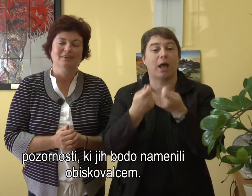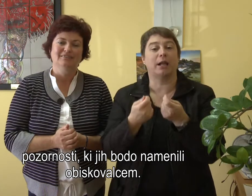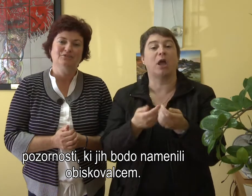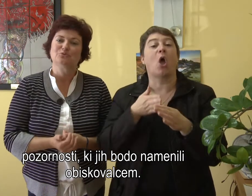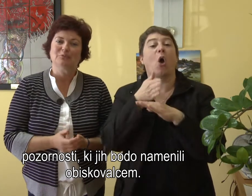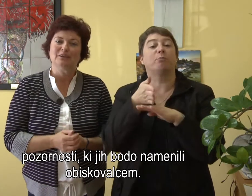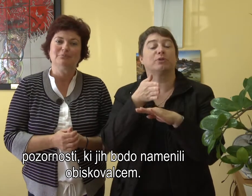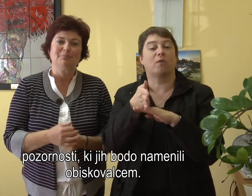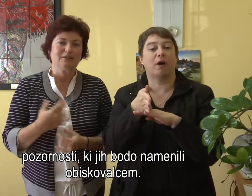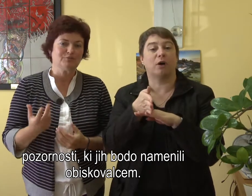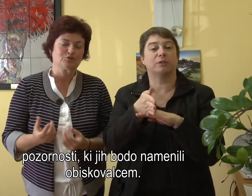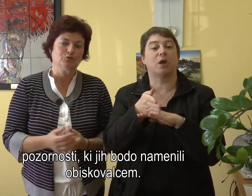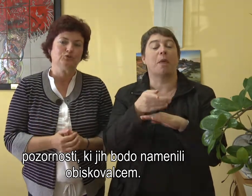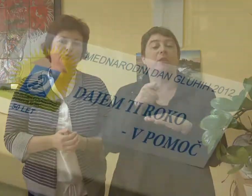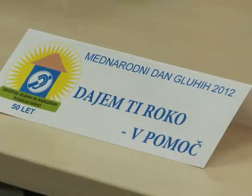obiskovalcem.